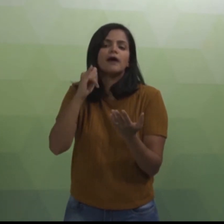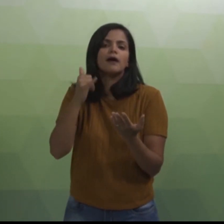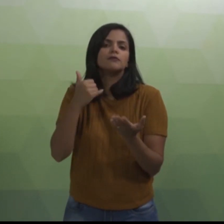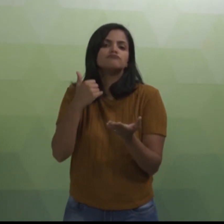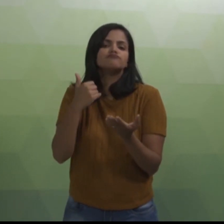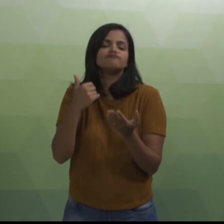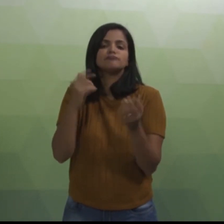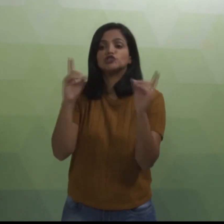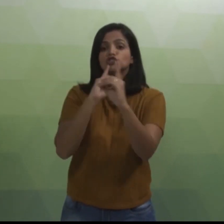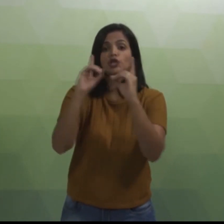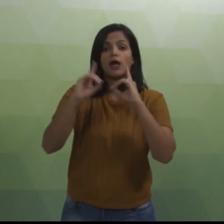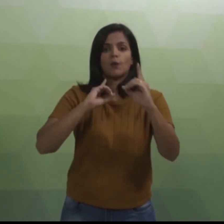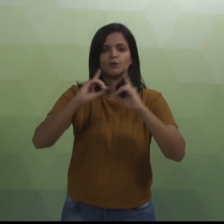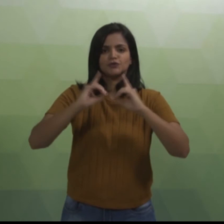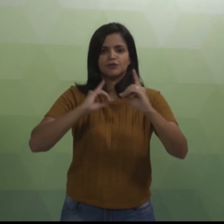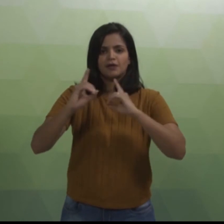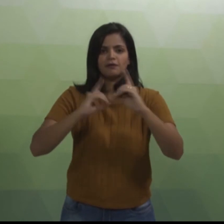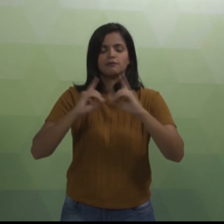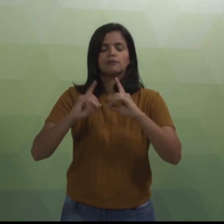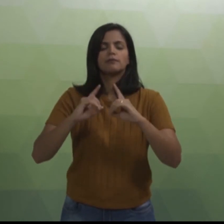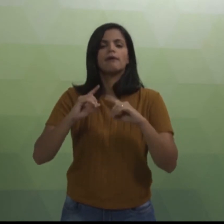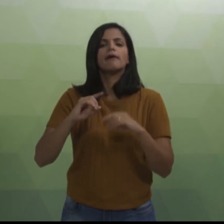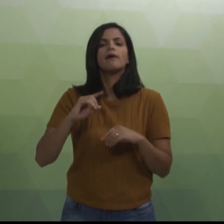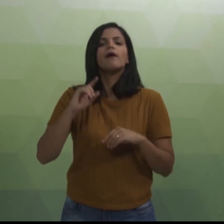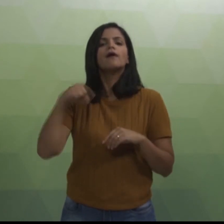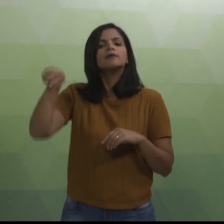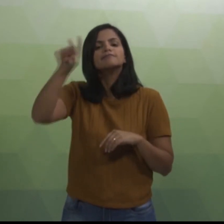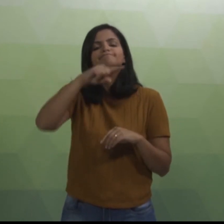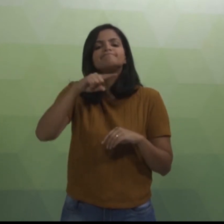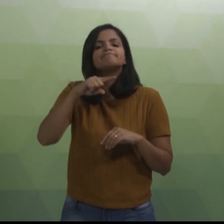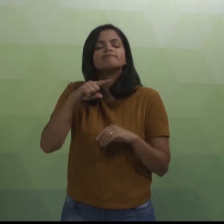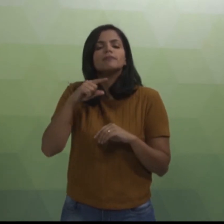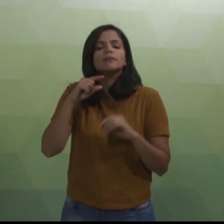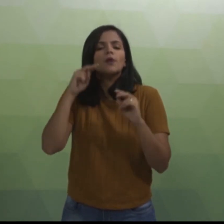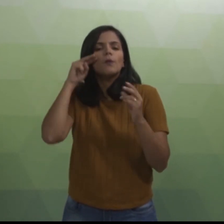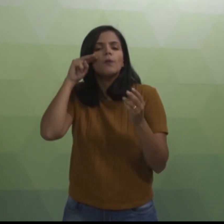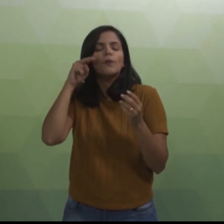ouvintes, no processo de ensino, onde estão aprendendo a Libras, existem os diálogos.